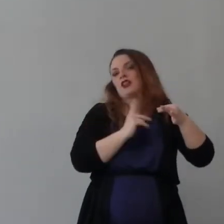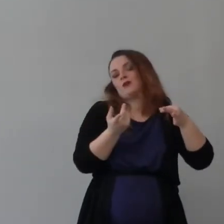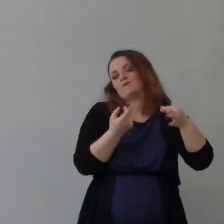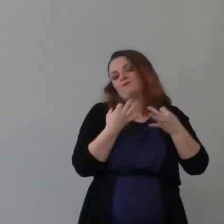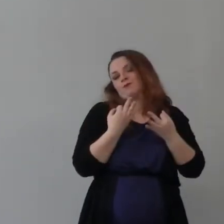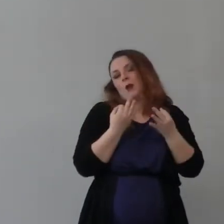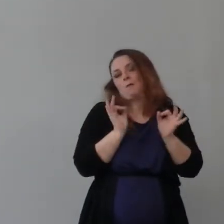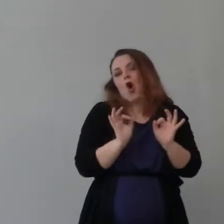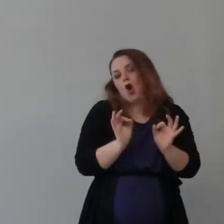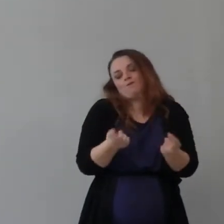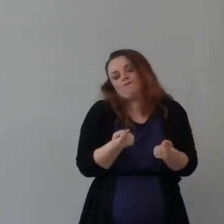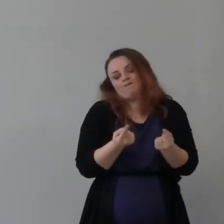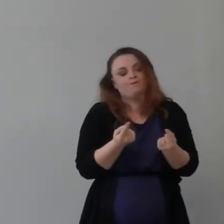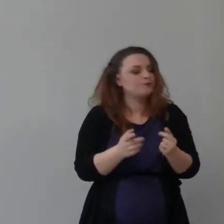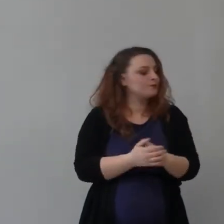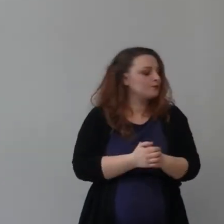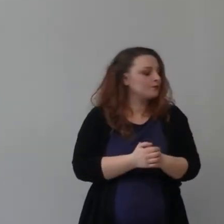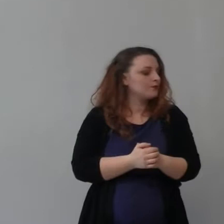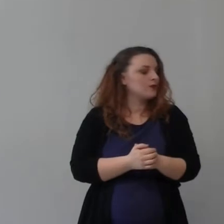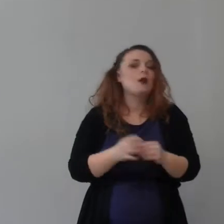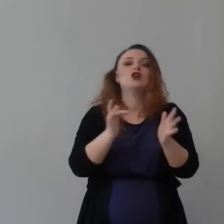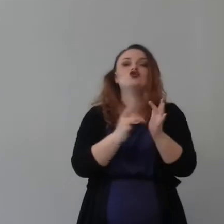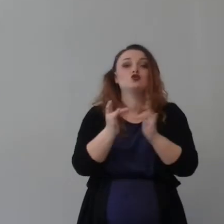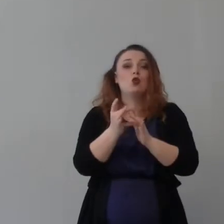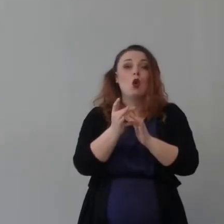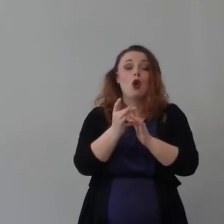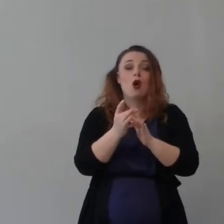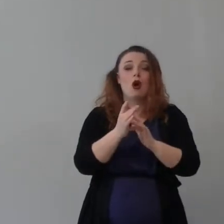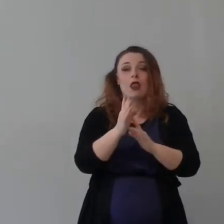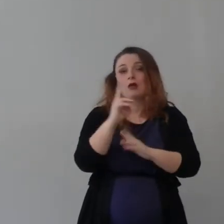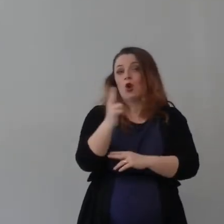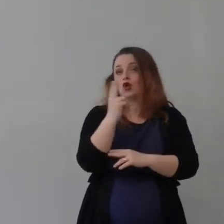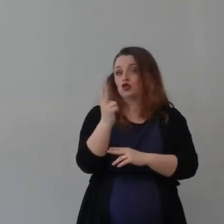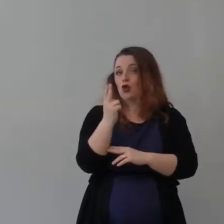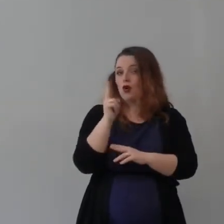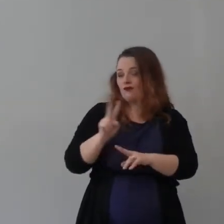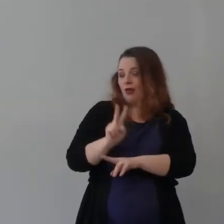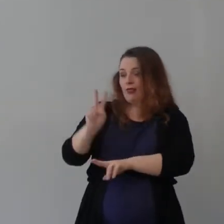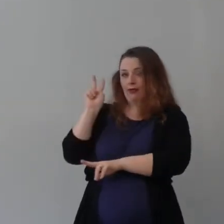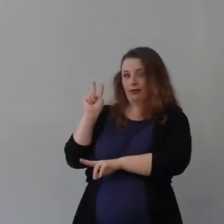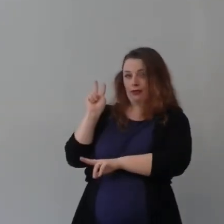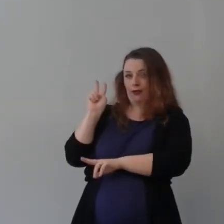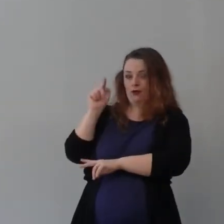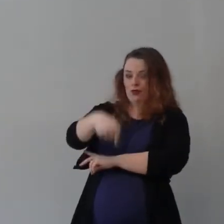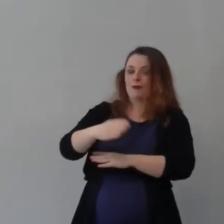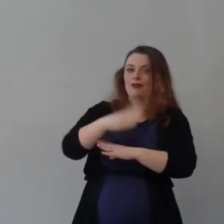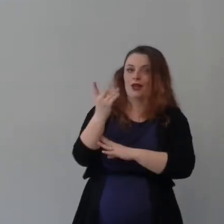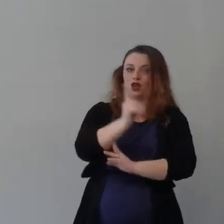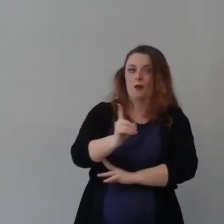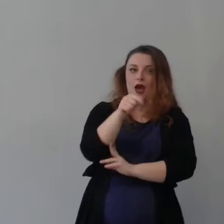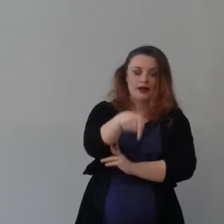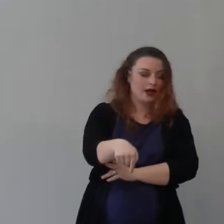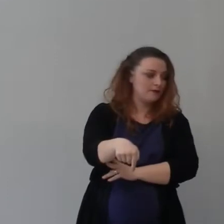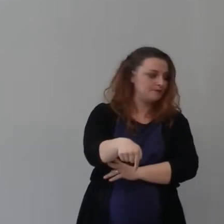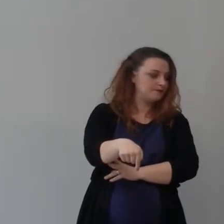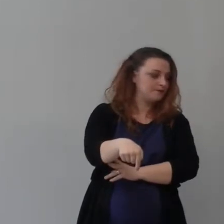Gesù era morto il venerdì. E questa era la mattina della domenica. Era